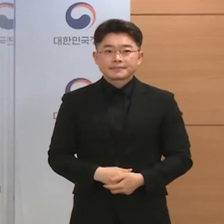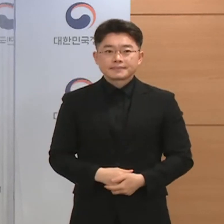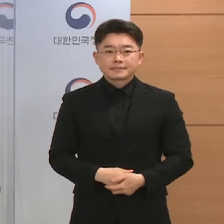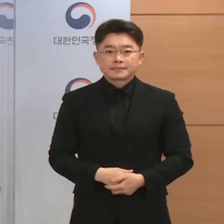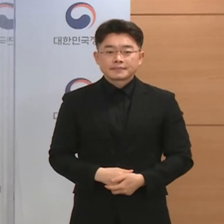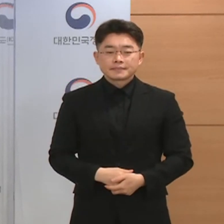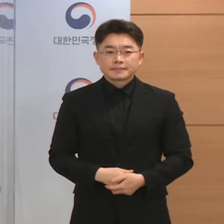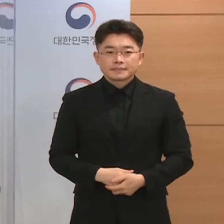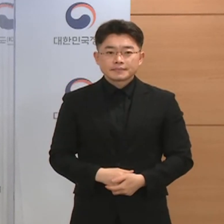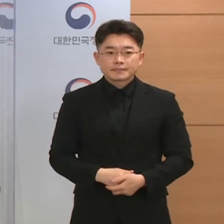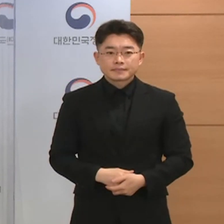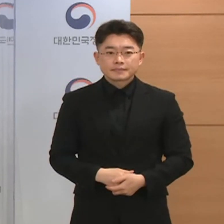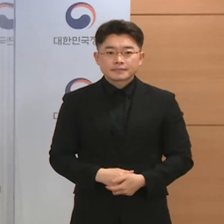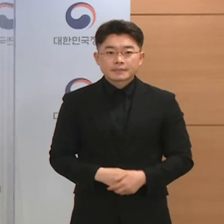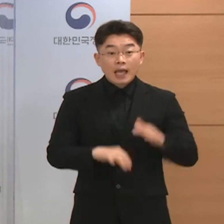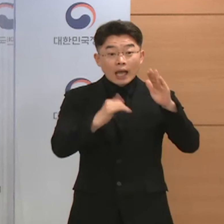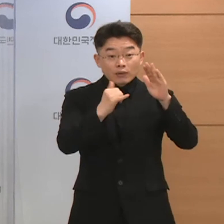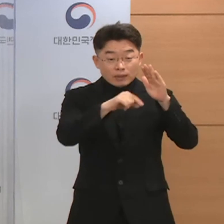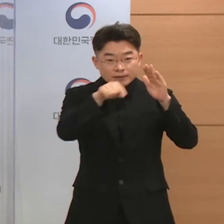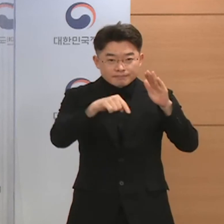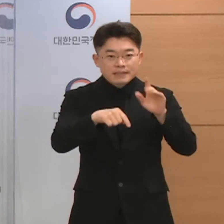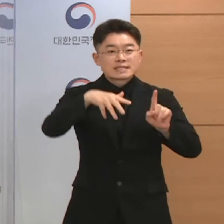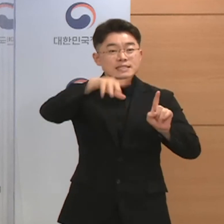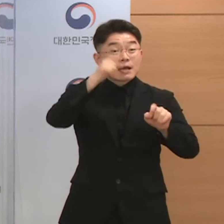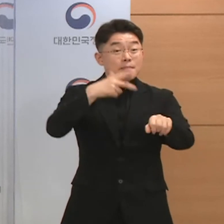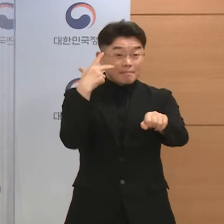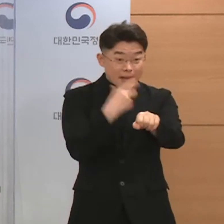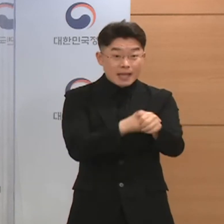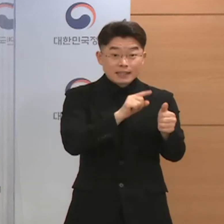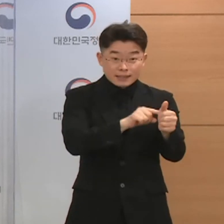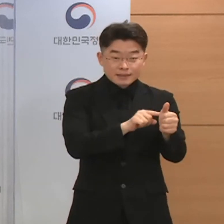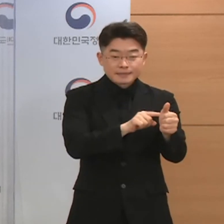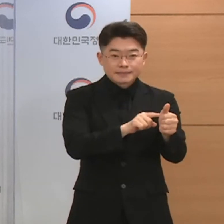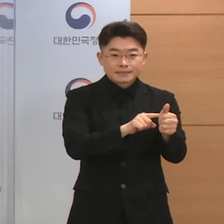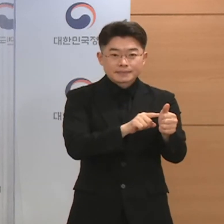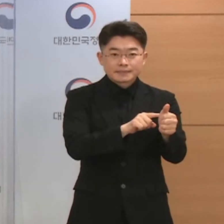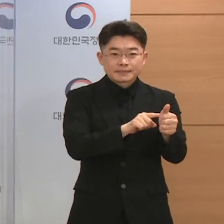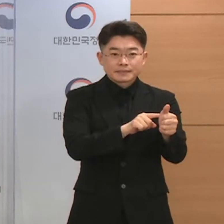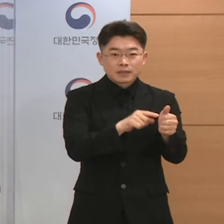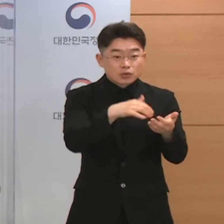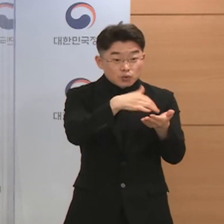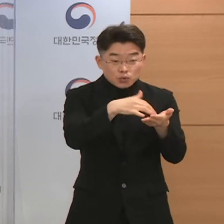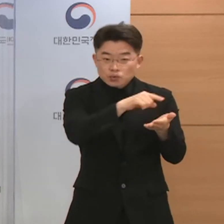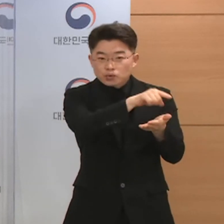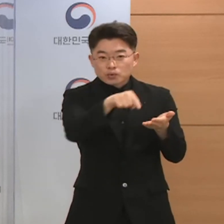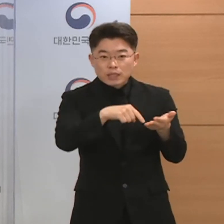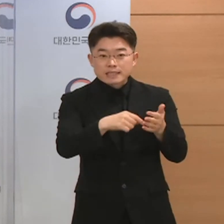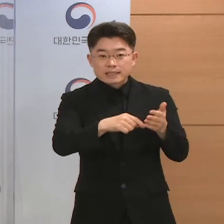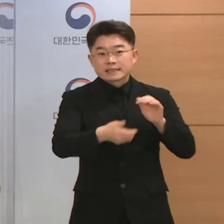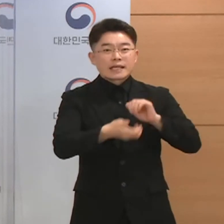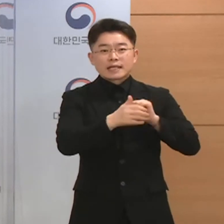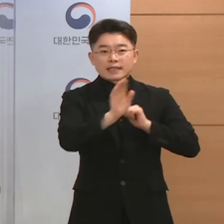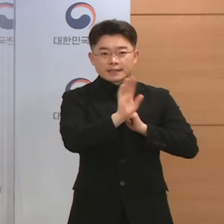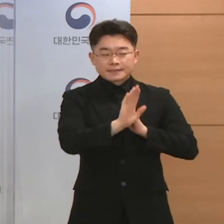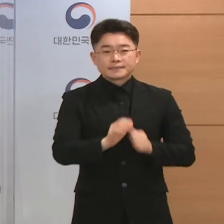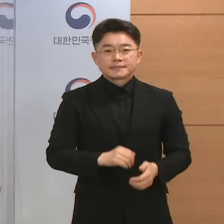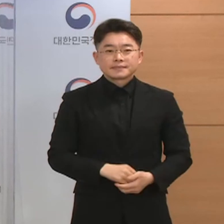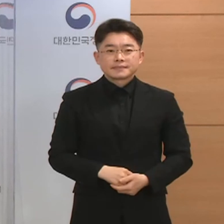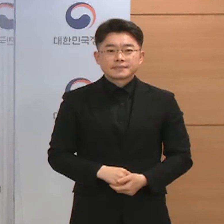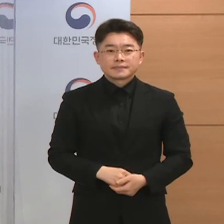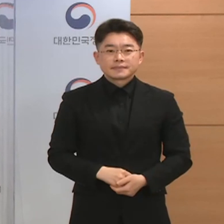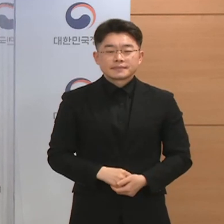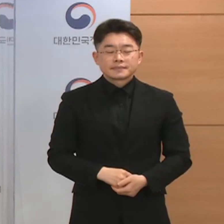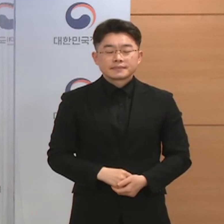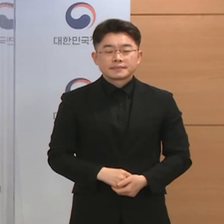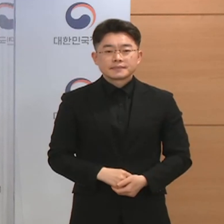분들, 가족 모임에 있어서는 1차 접종자들을 포함해서 아예 인원 제한을 하는 그 모수에서 카운트되지